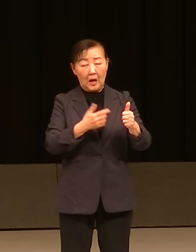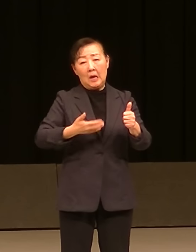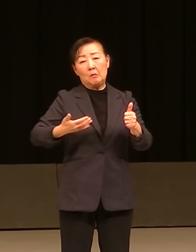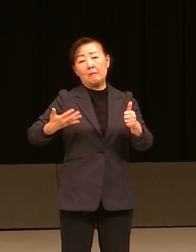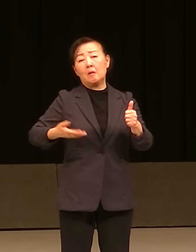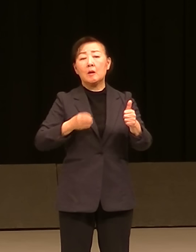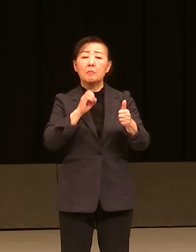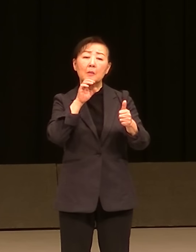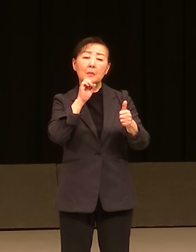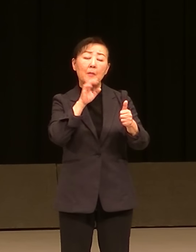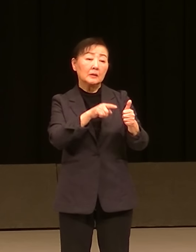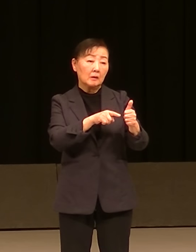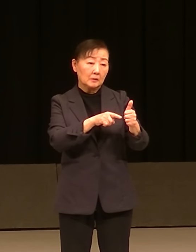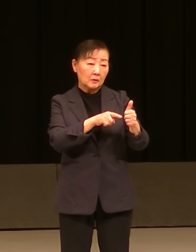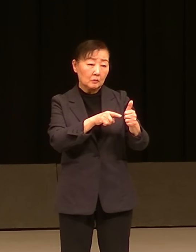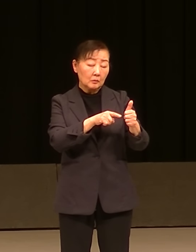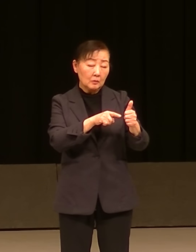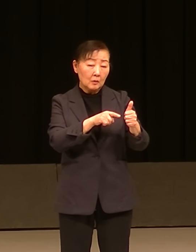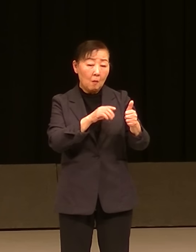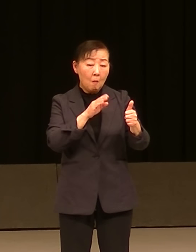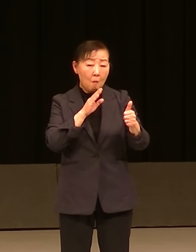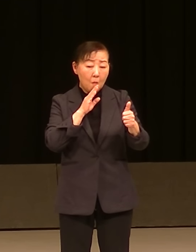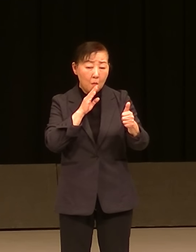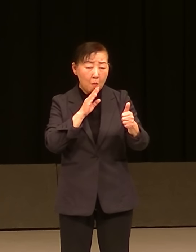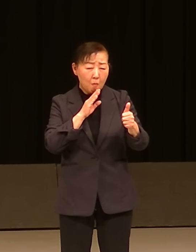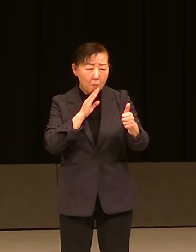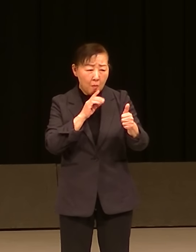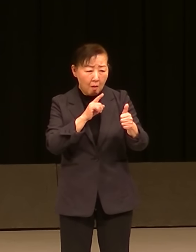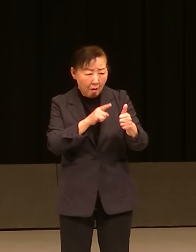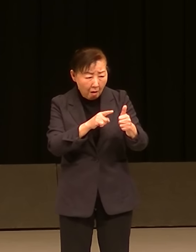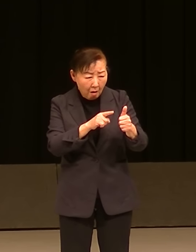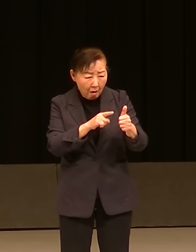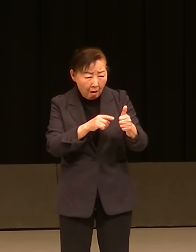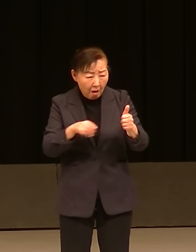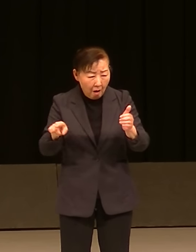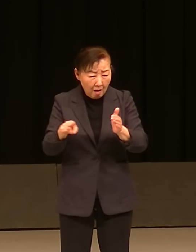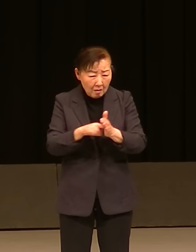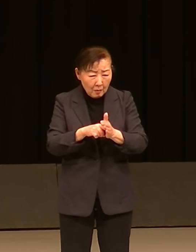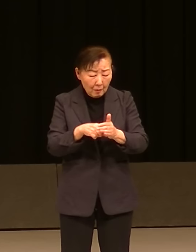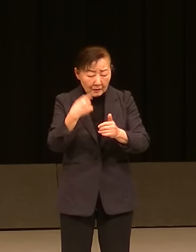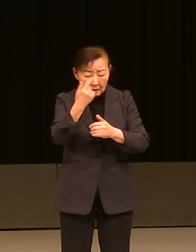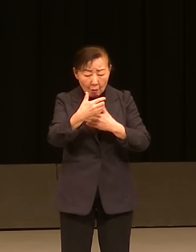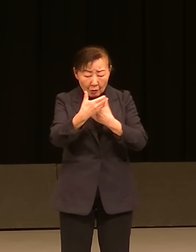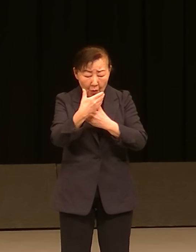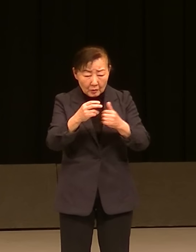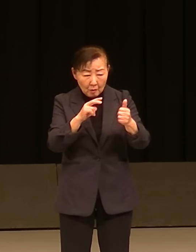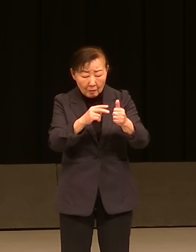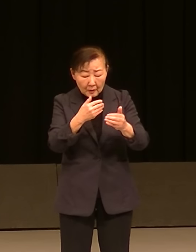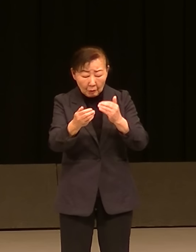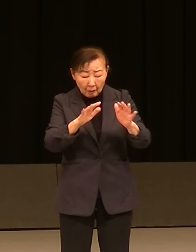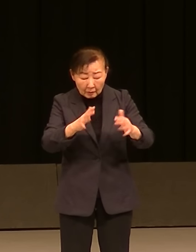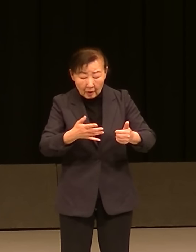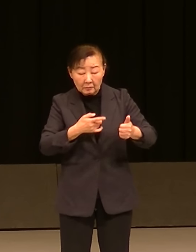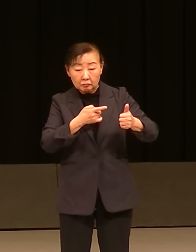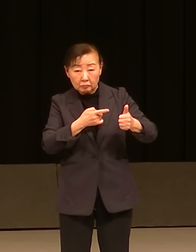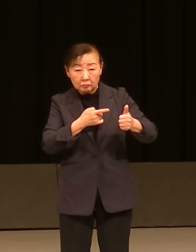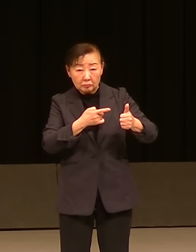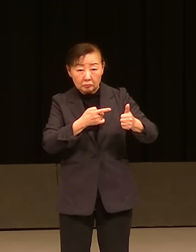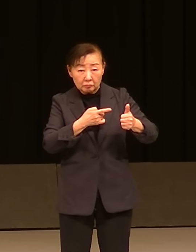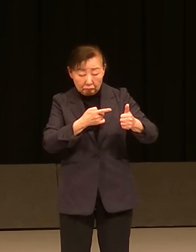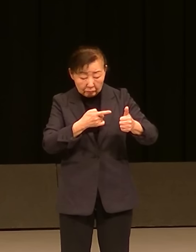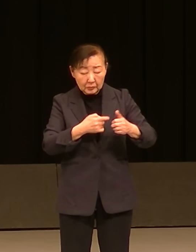イ言いながら、この本当に本当にあの人にああいう表情があった、ということを私は初めて、知